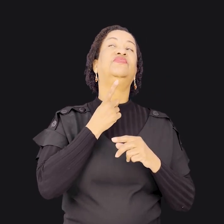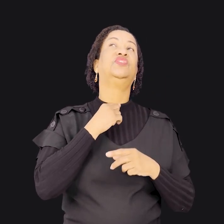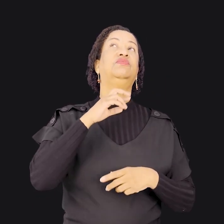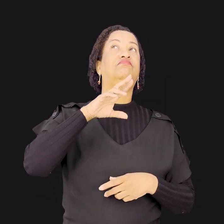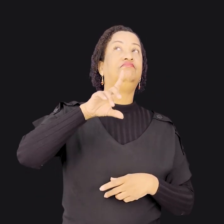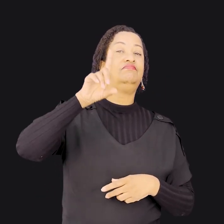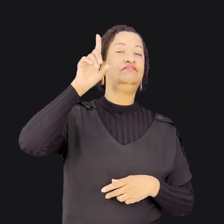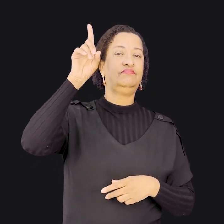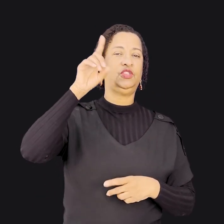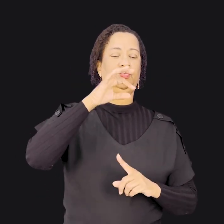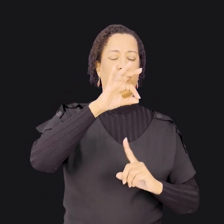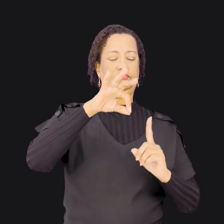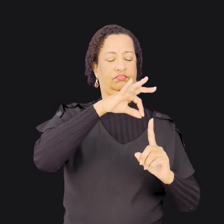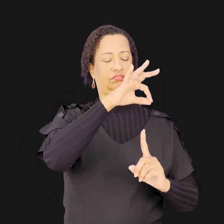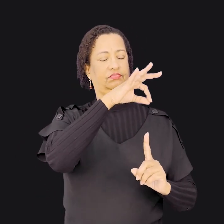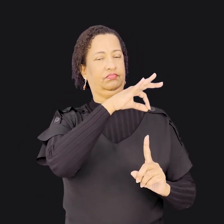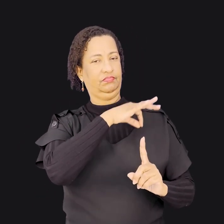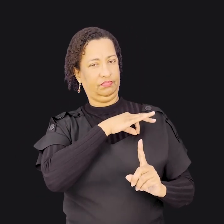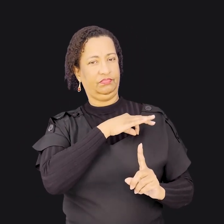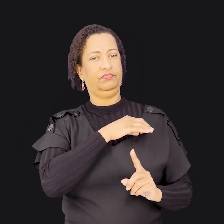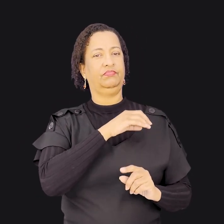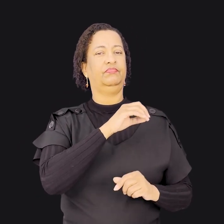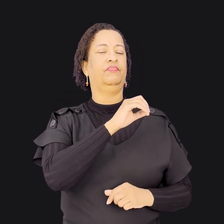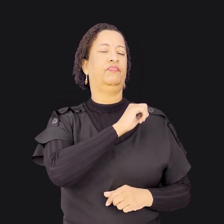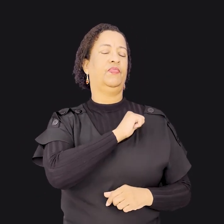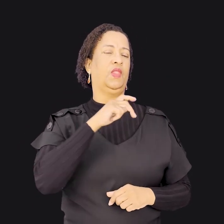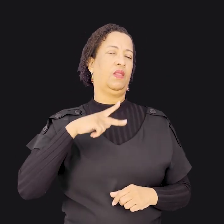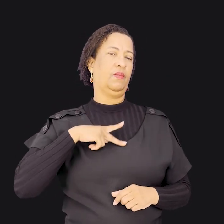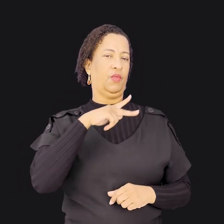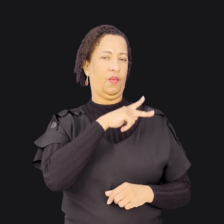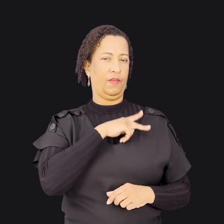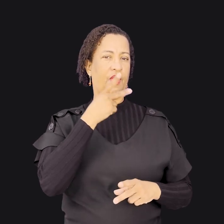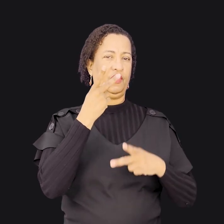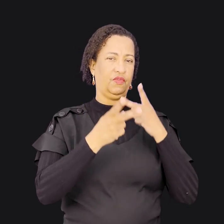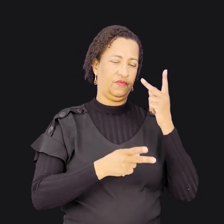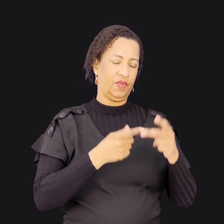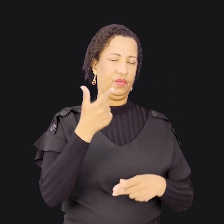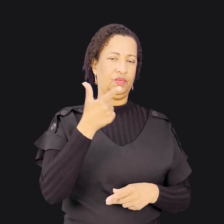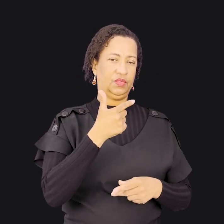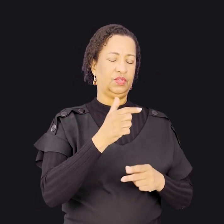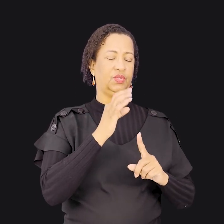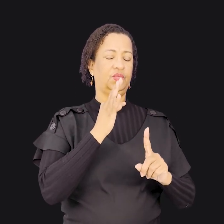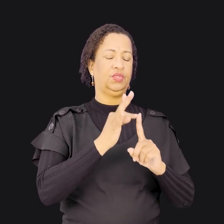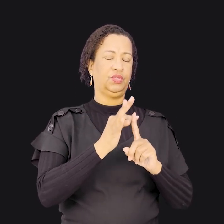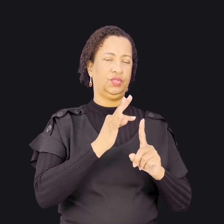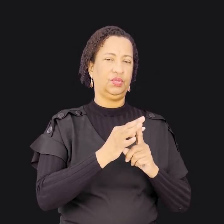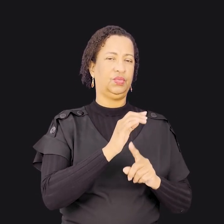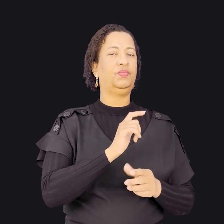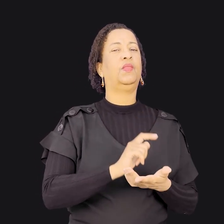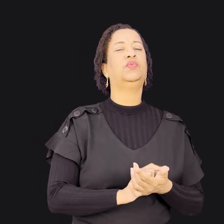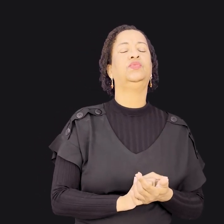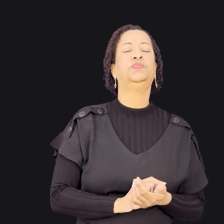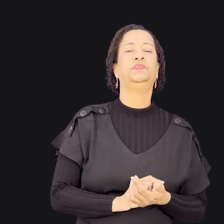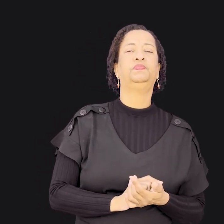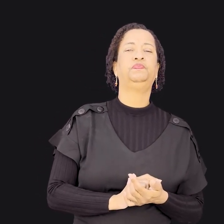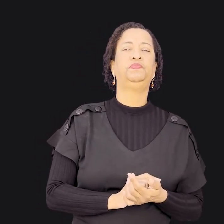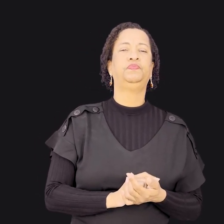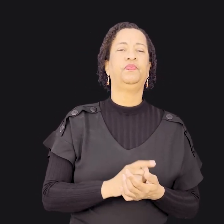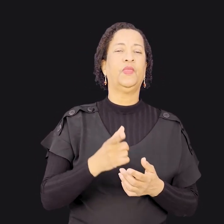Santo. O apóstolo Paulo declarou em 2 Timóteo capítulo 3, versículo 16 e 17, que